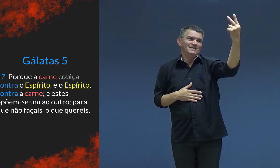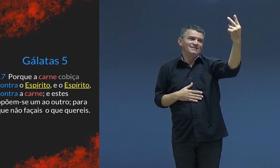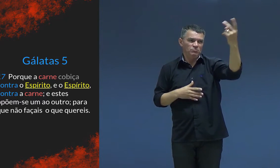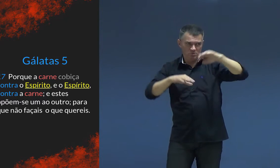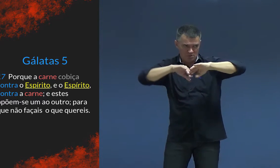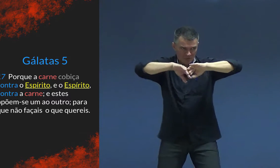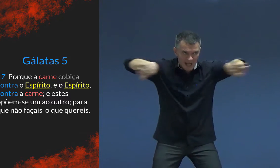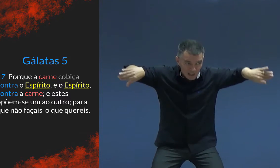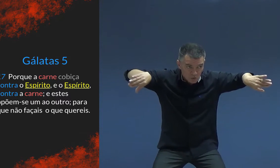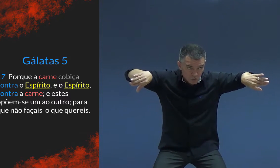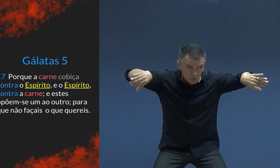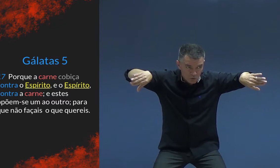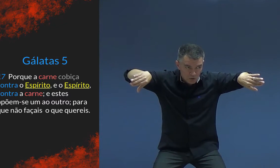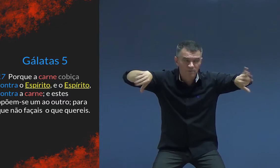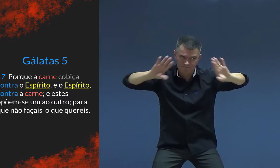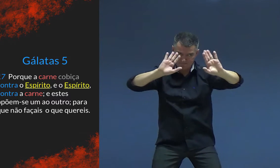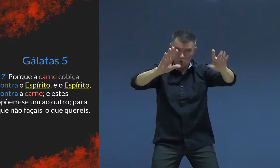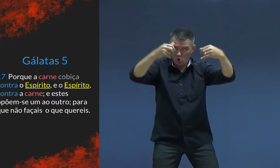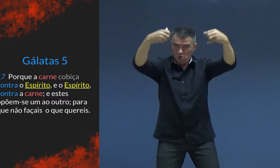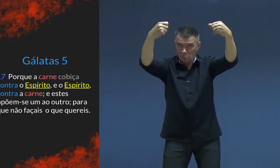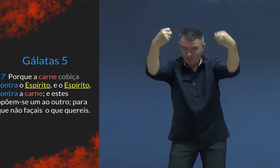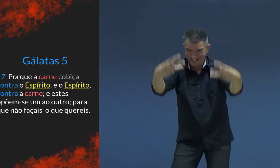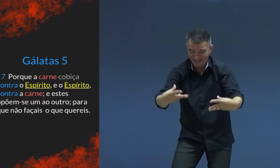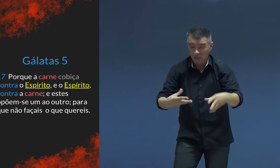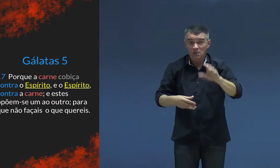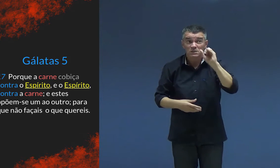você. Eles estão separados? Olha só.